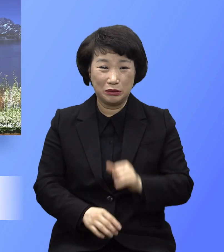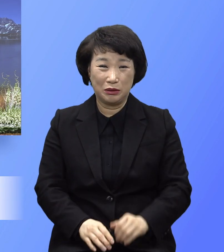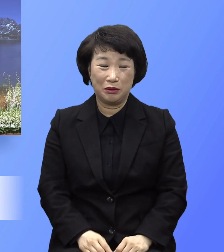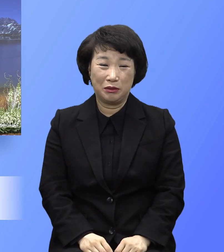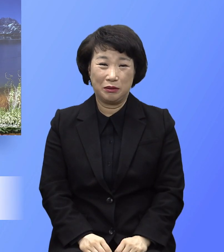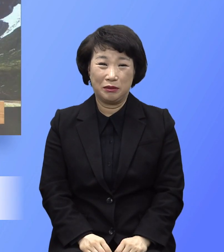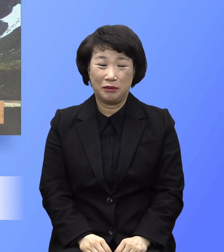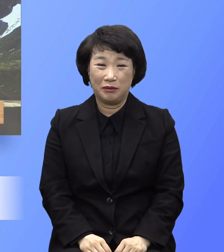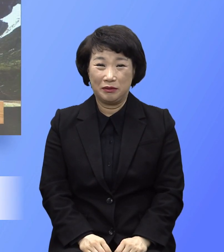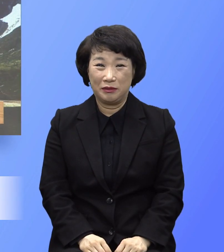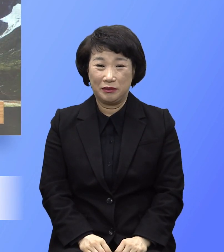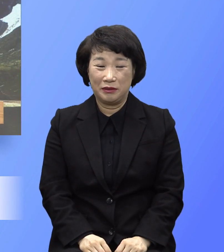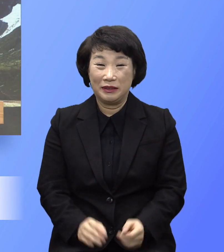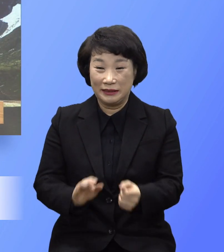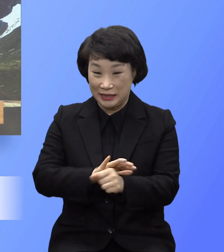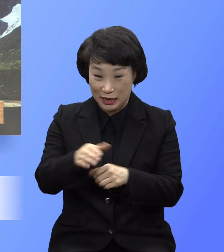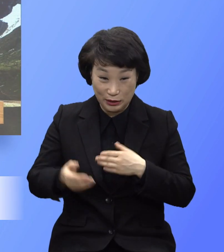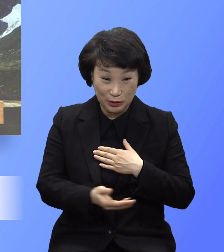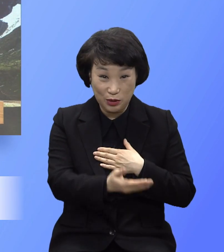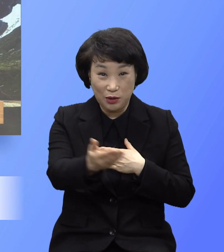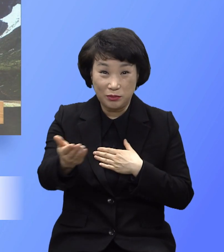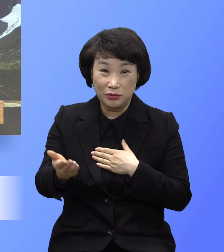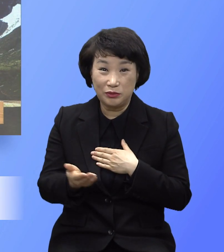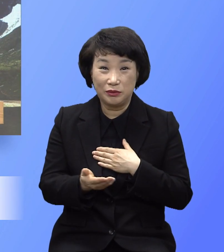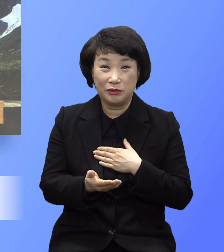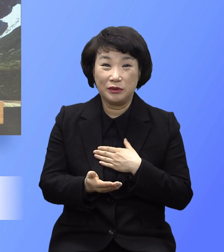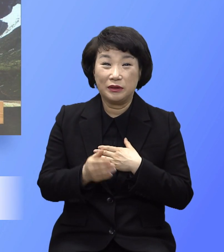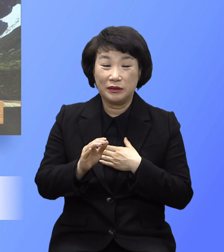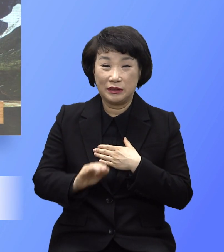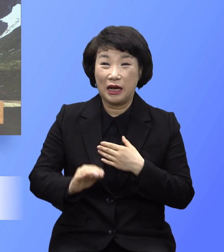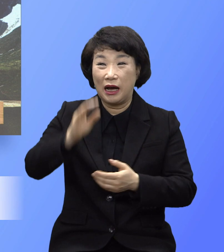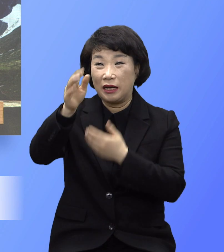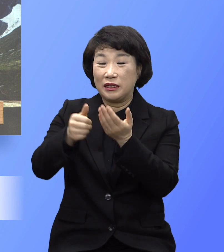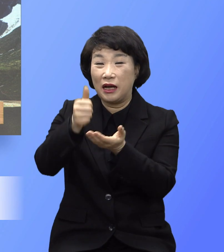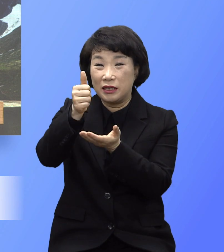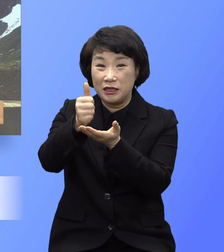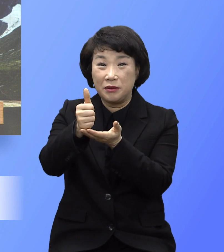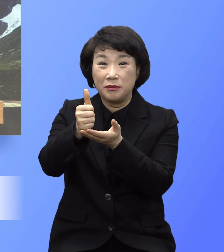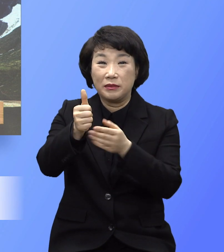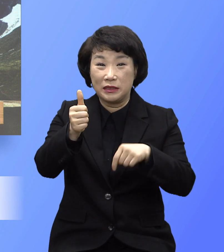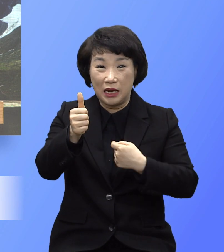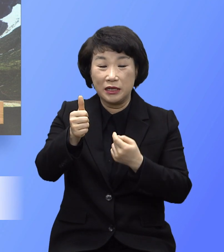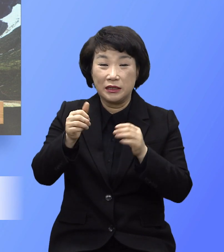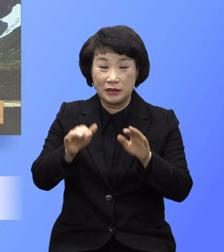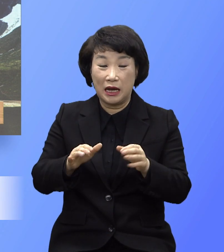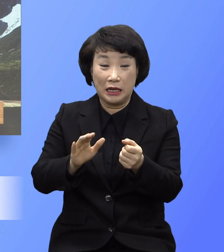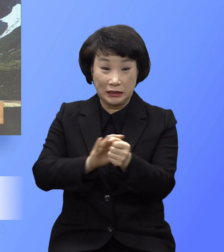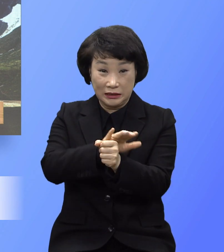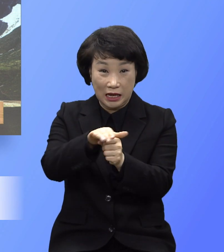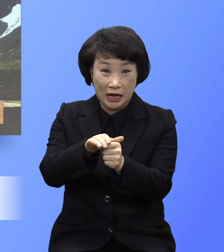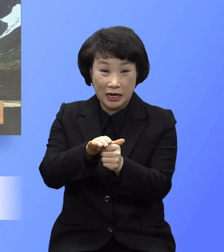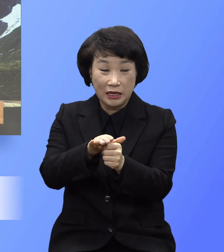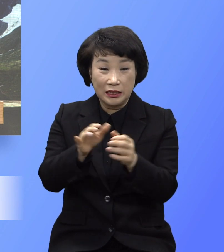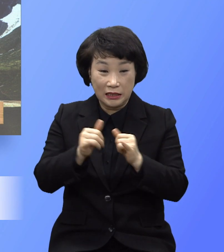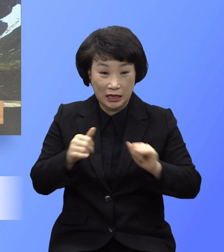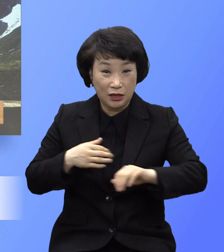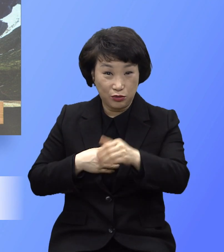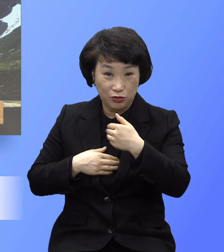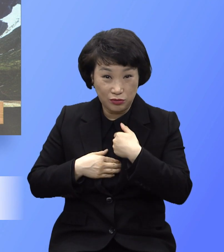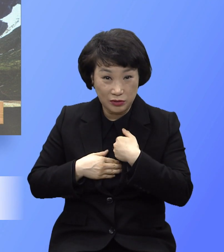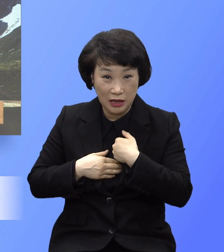말입니다. 사랑하는 여러분, 하나님은 자신이 사랑을